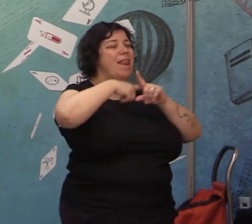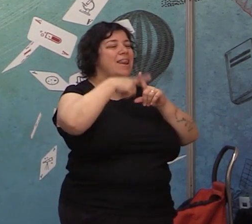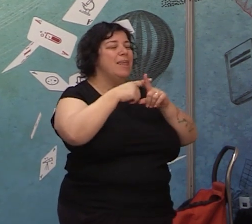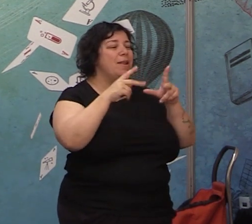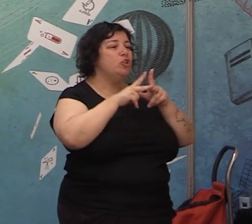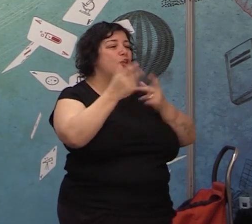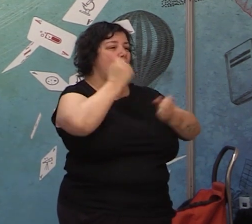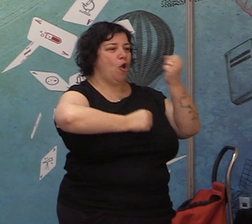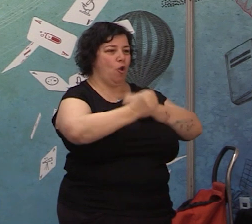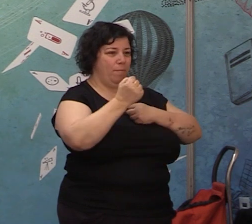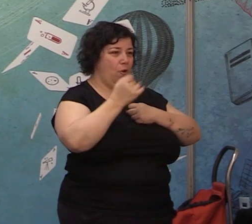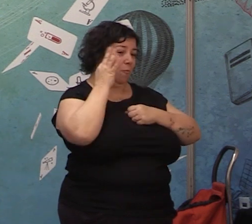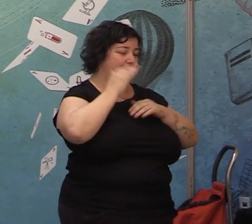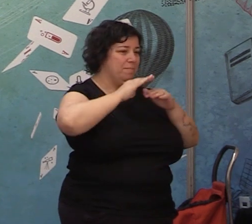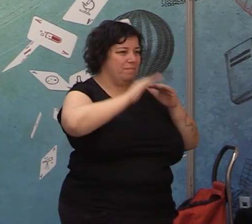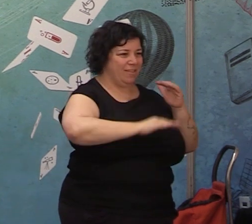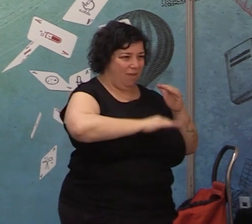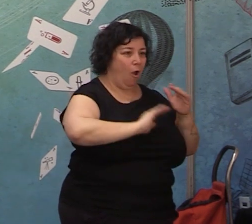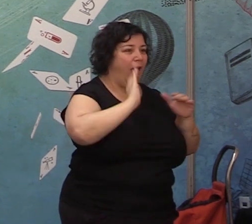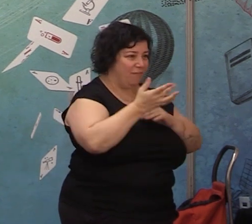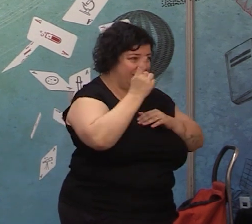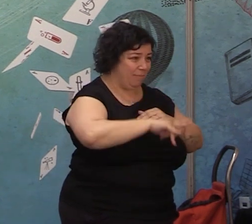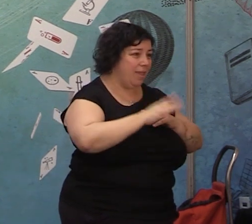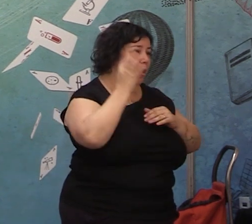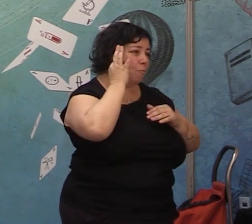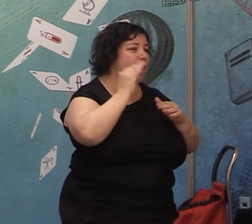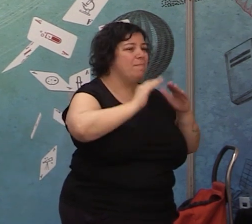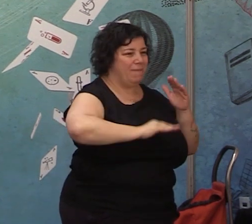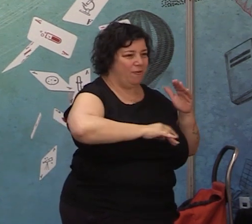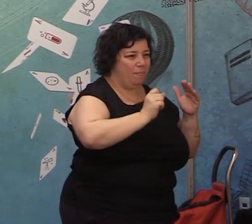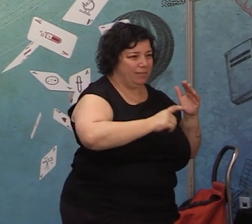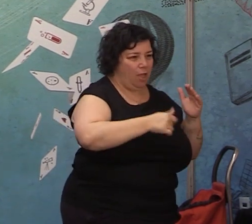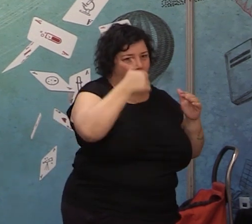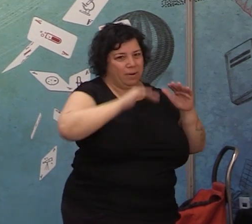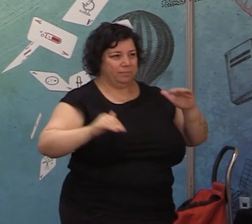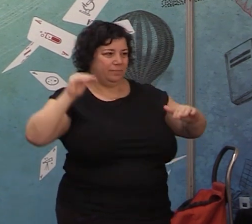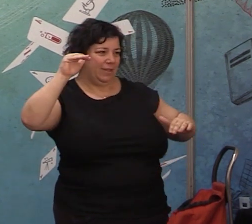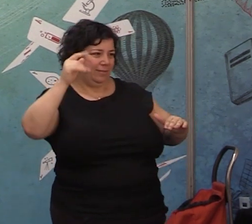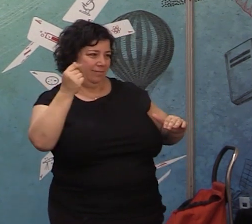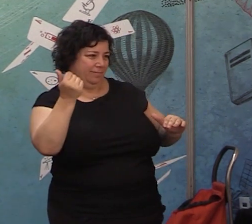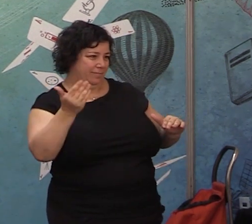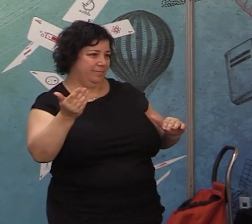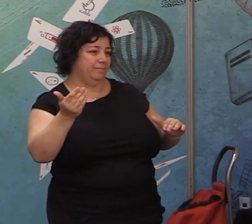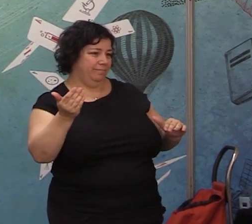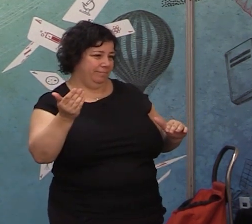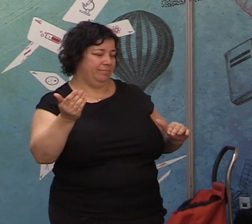socioeconómico más bajo. Y eso en las mujeres, desgraciadamente, también es más frecuente que en los hombres.